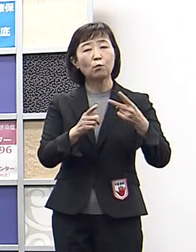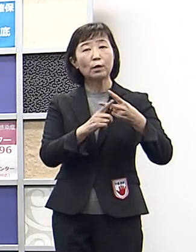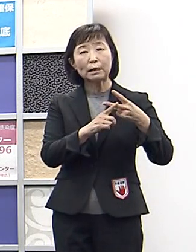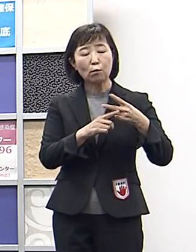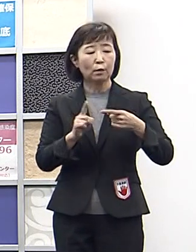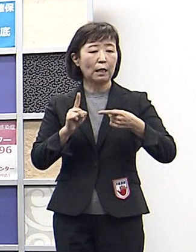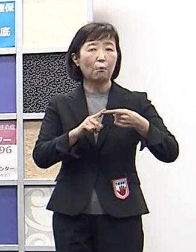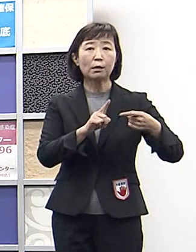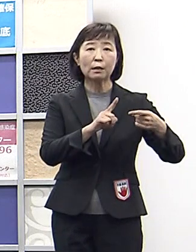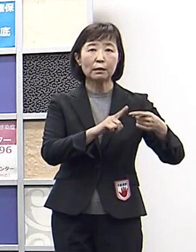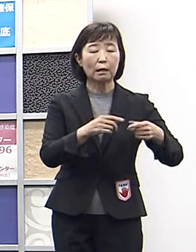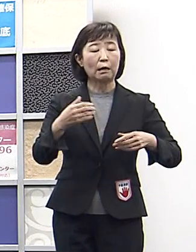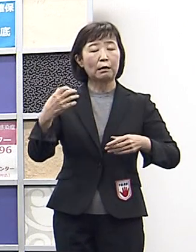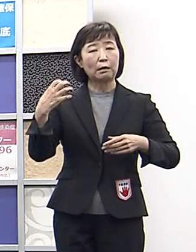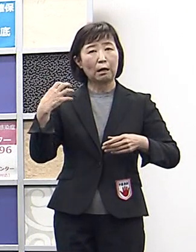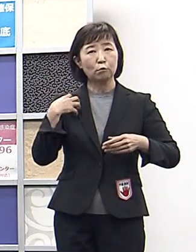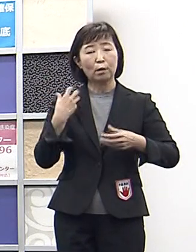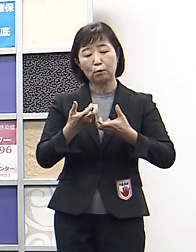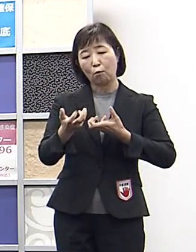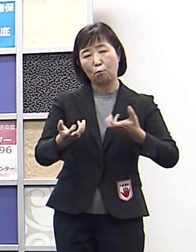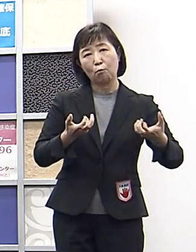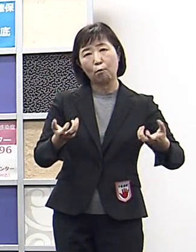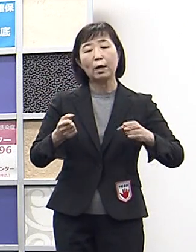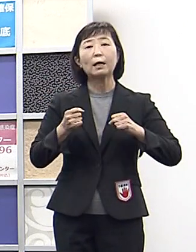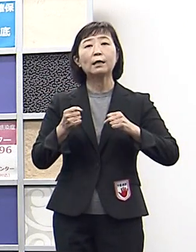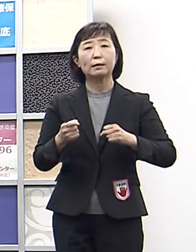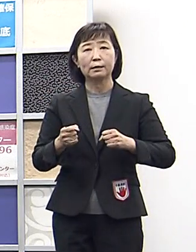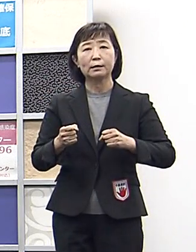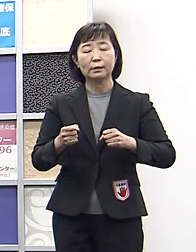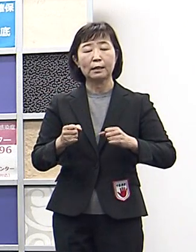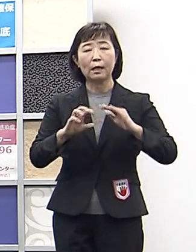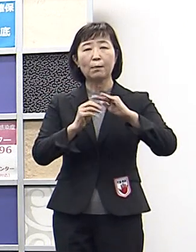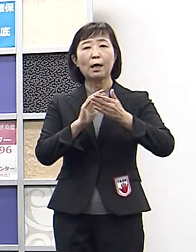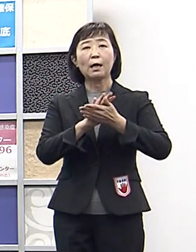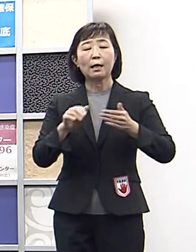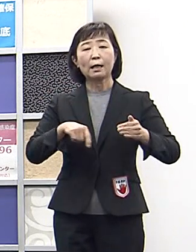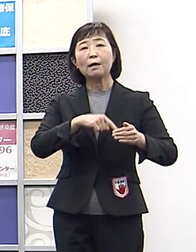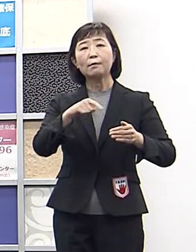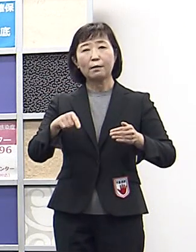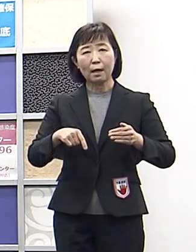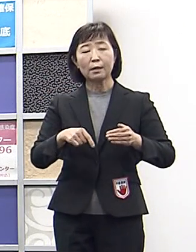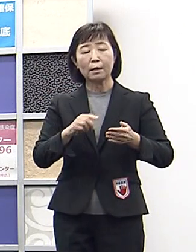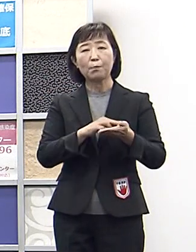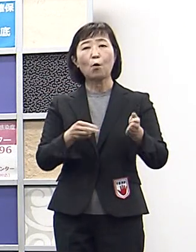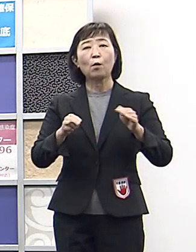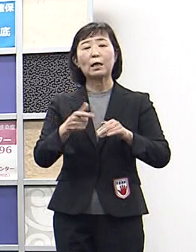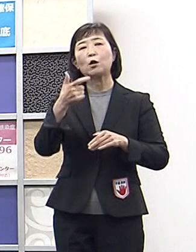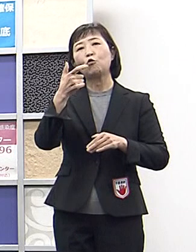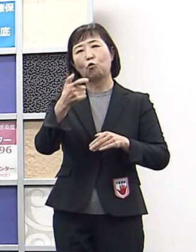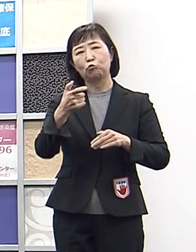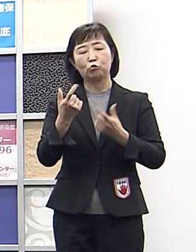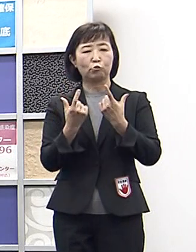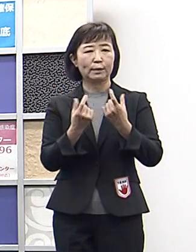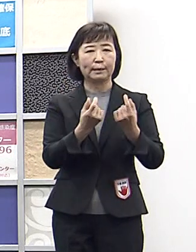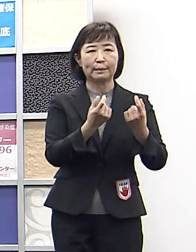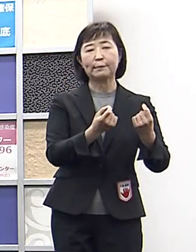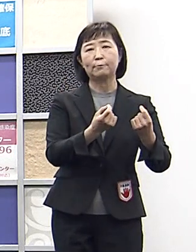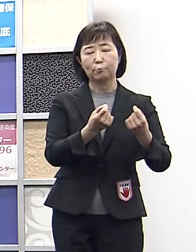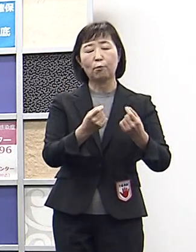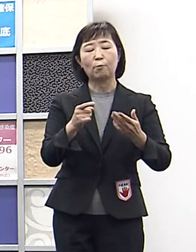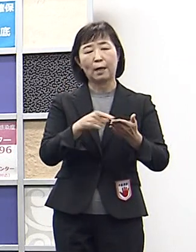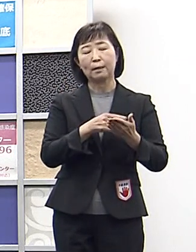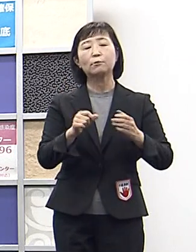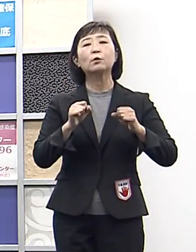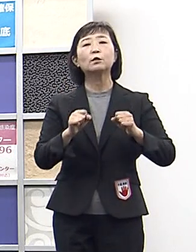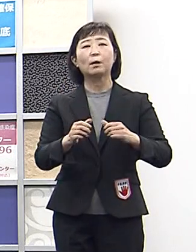分担を推進しながら県内に60あるすべての病院で対応することを目指してまいりますこれを実現する